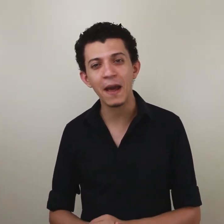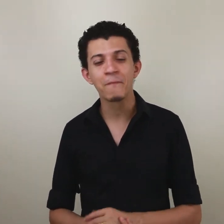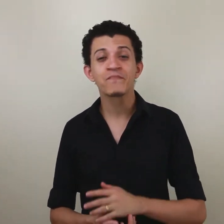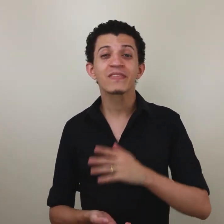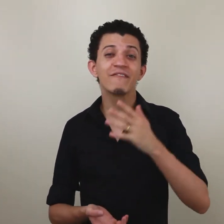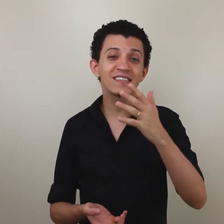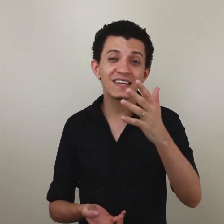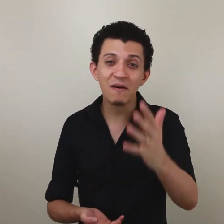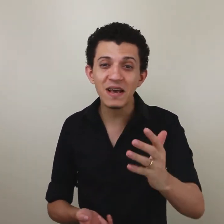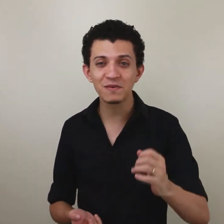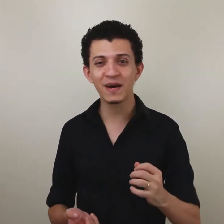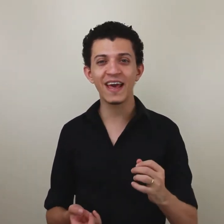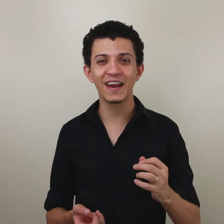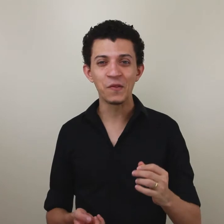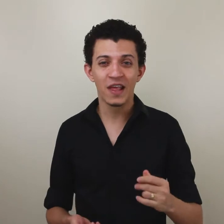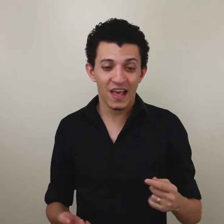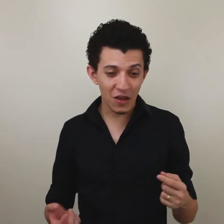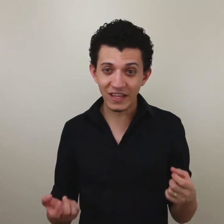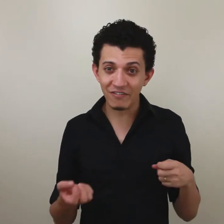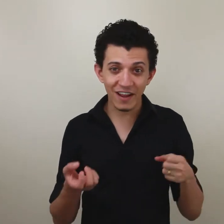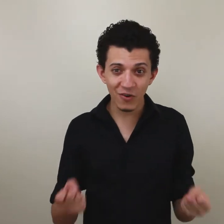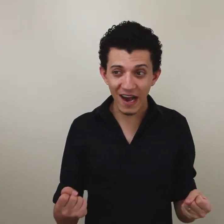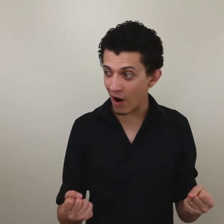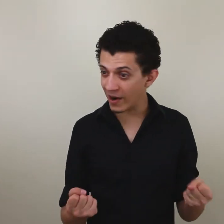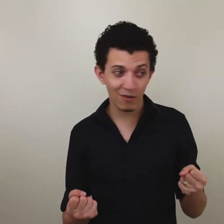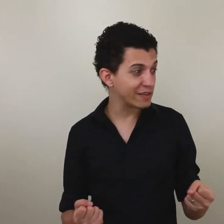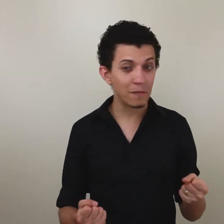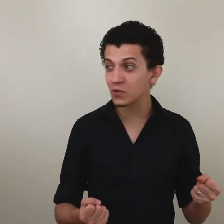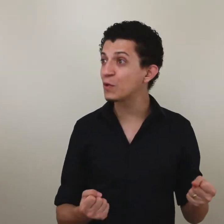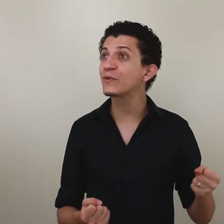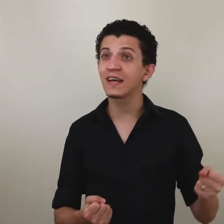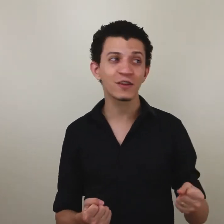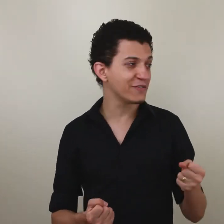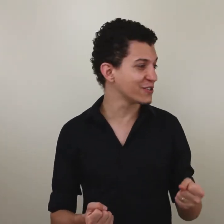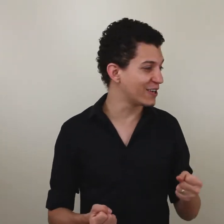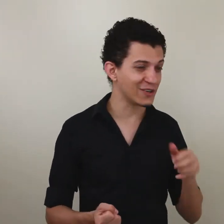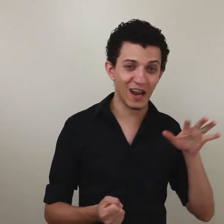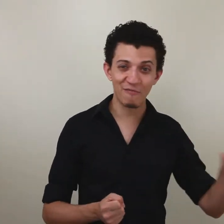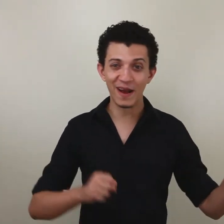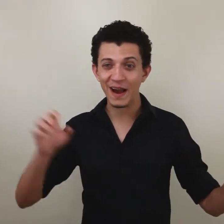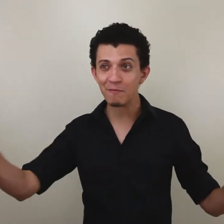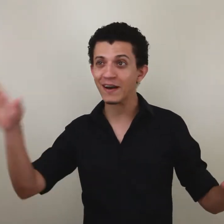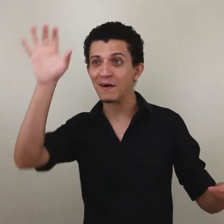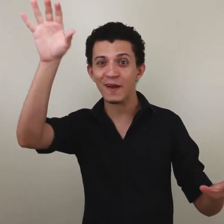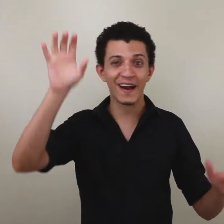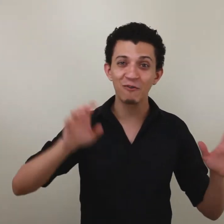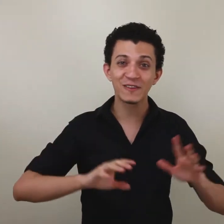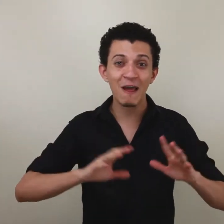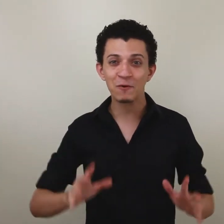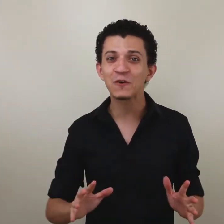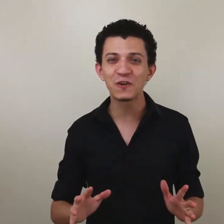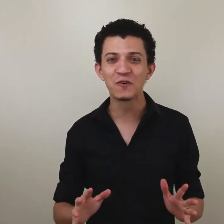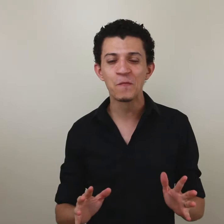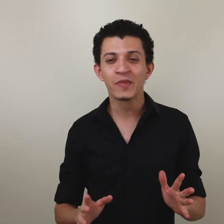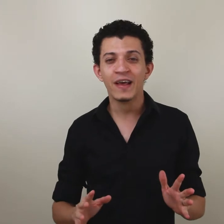fazendo da mesma maneira e eu estava no carro olha o tempo todos os retrovisores olhar pra cá pra cá o tempo todo e